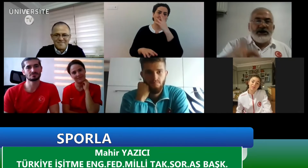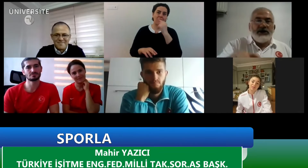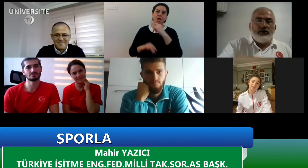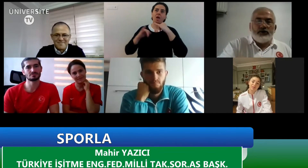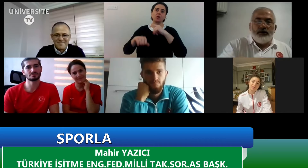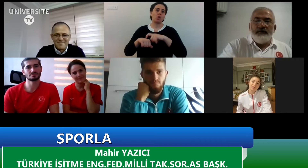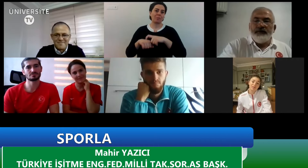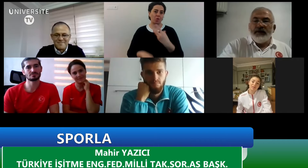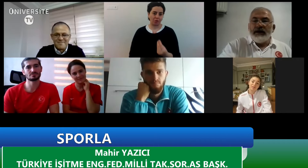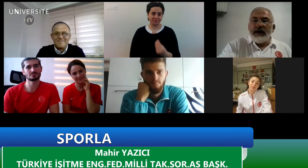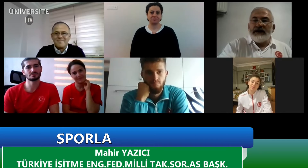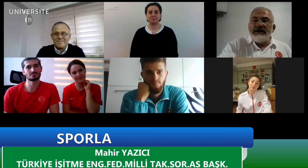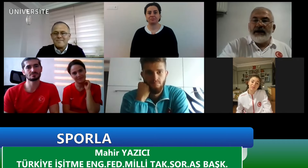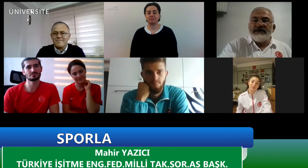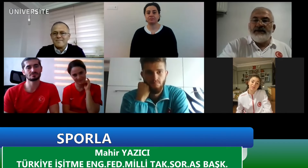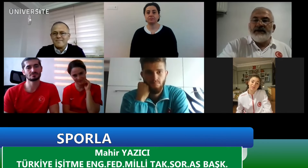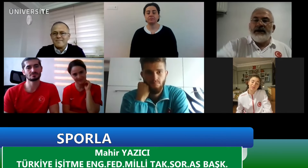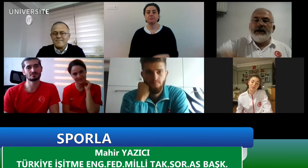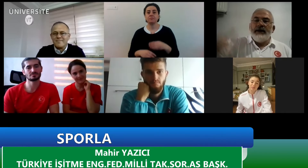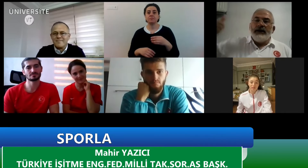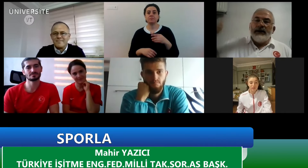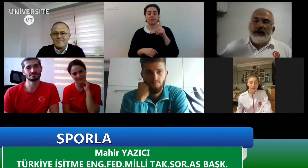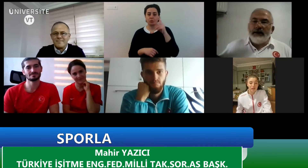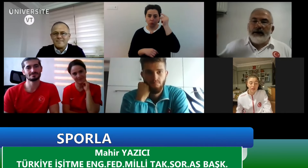Yasin de şeyi de unuttum. Yasin aynı zamanda